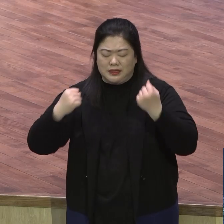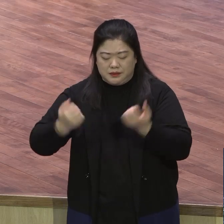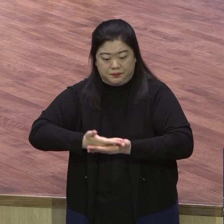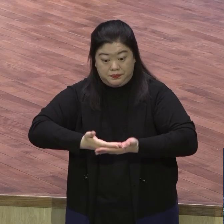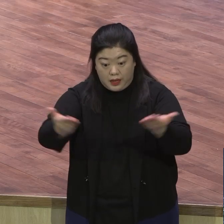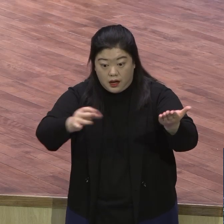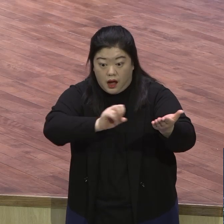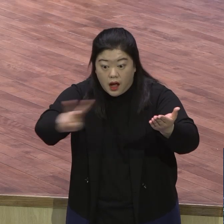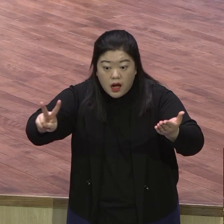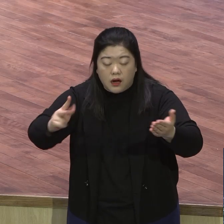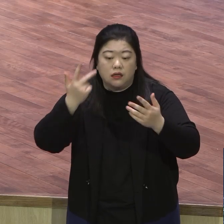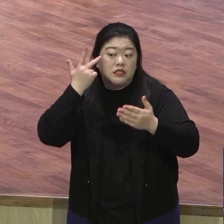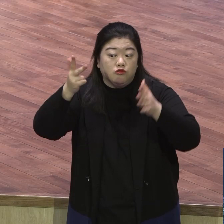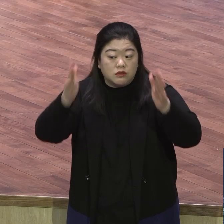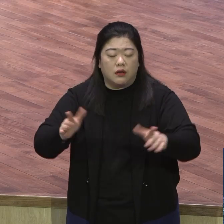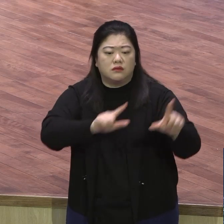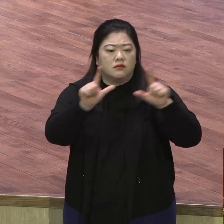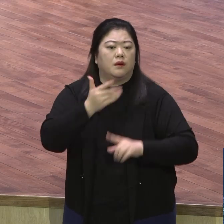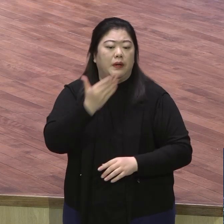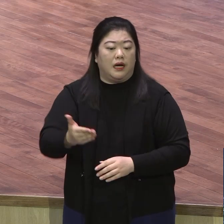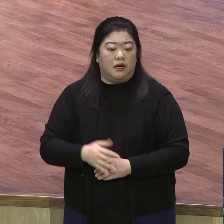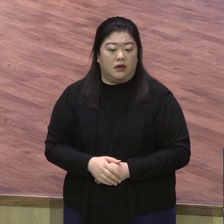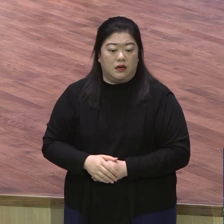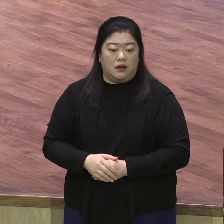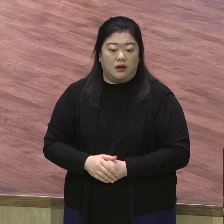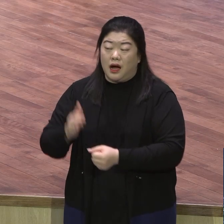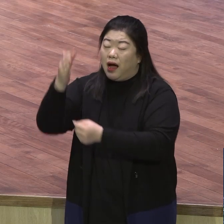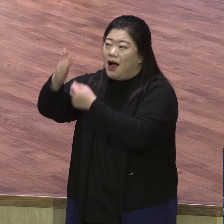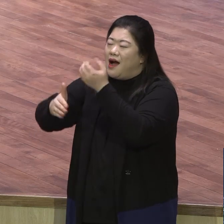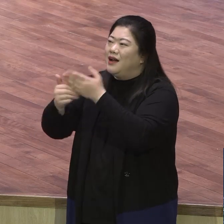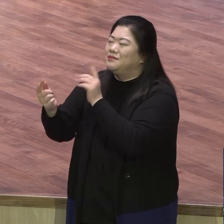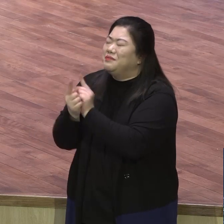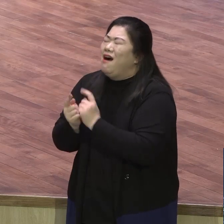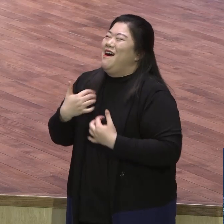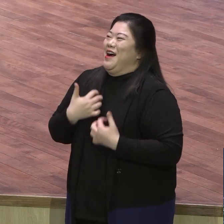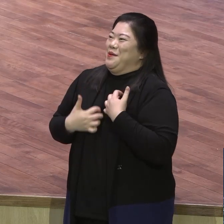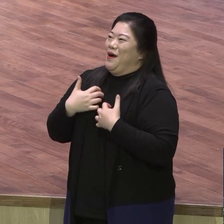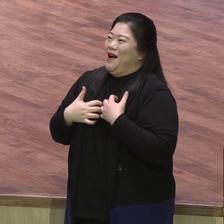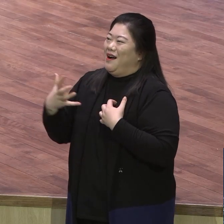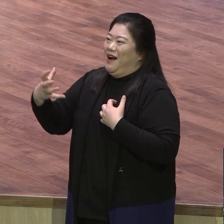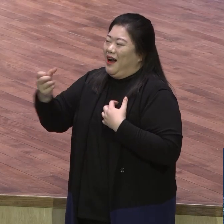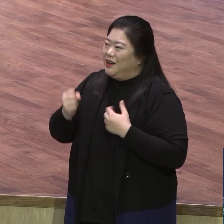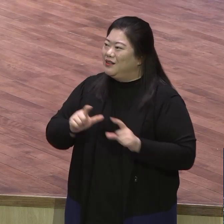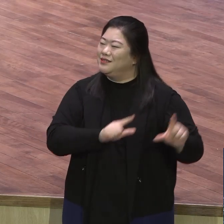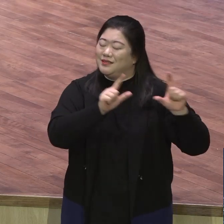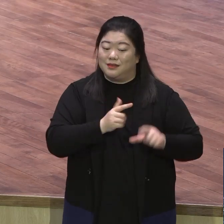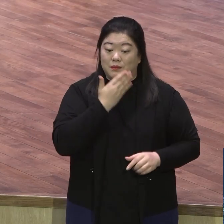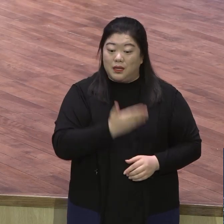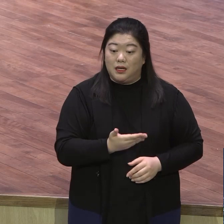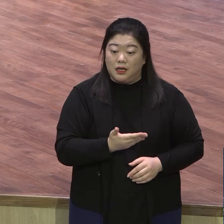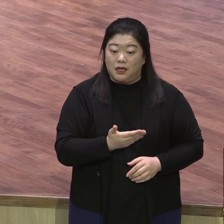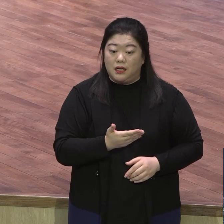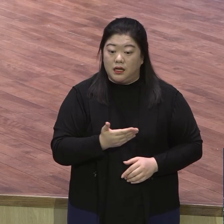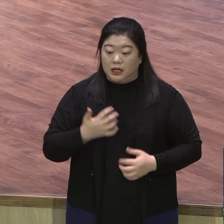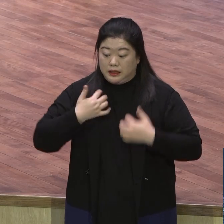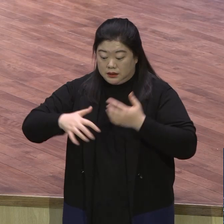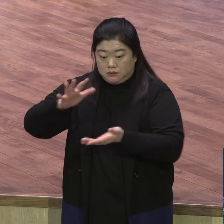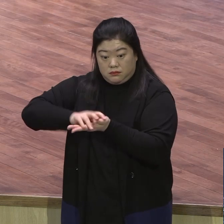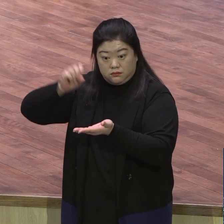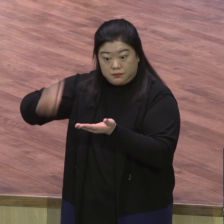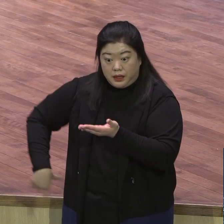승리할 수 있어요. 여호와로 인하여 기뻐하는 것이 너의 힘이니라. 여호와로 인하여 기뻐해야 돼요. 그것이